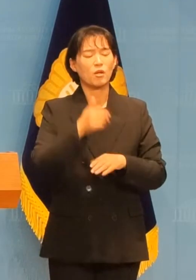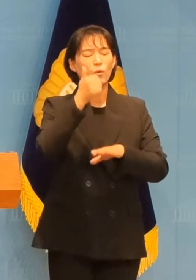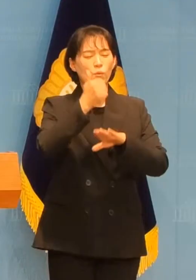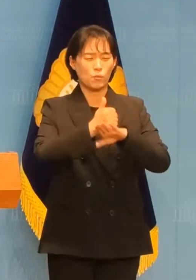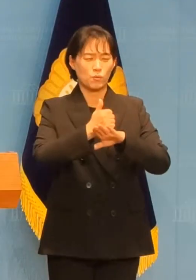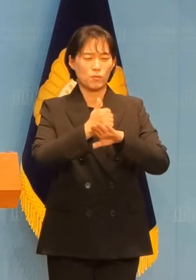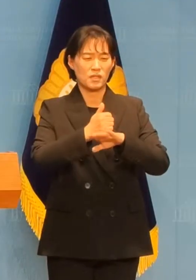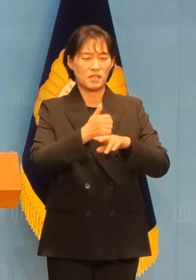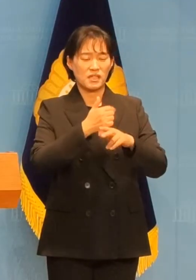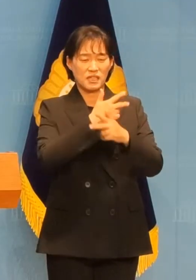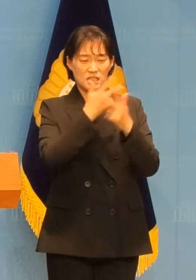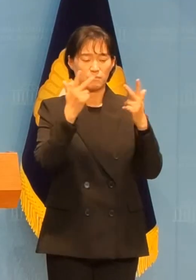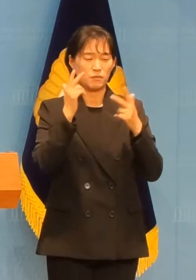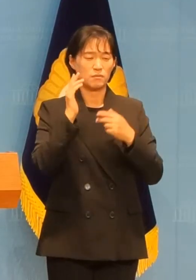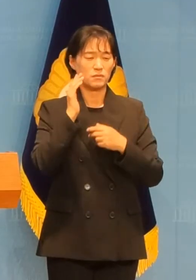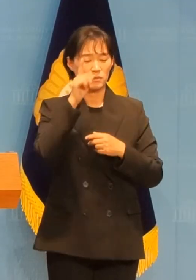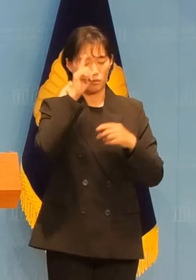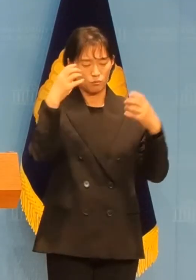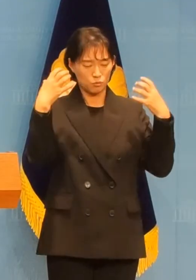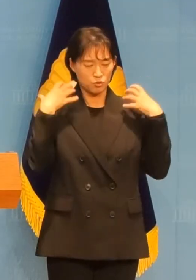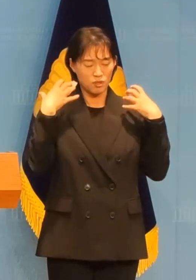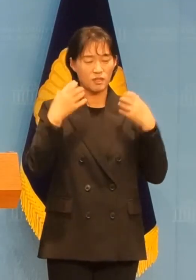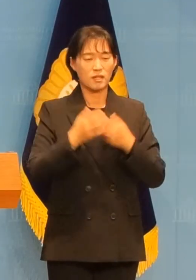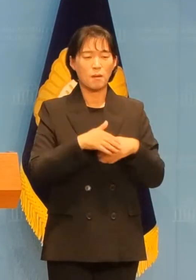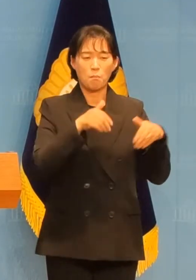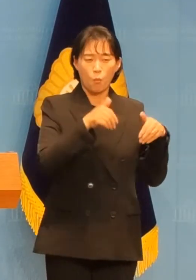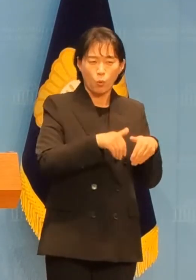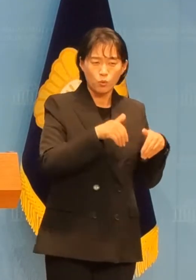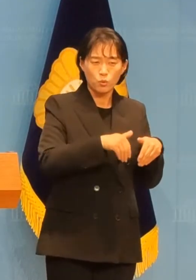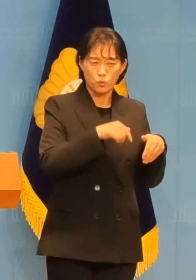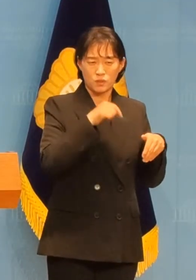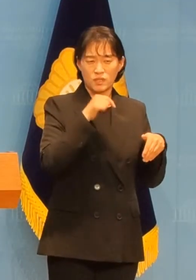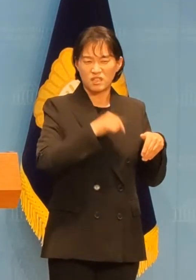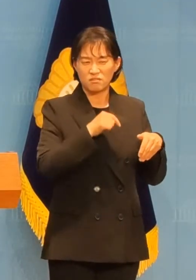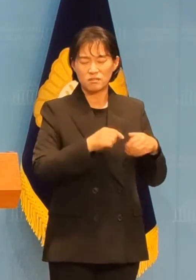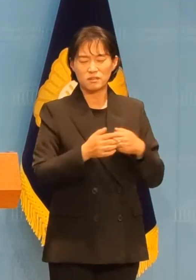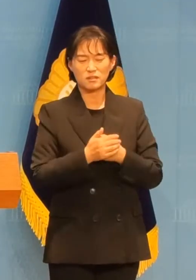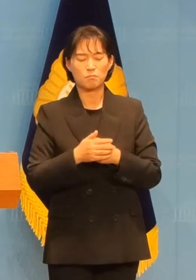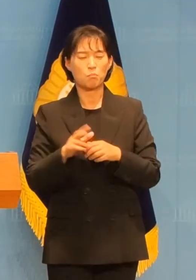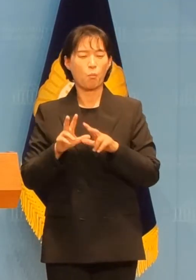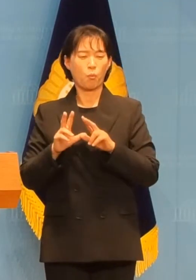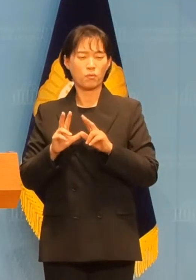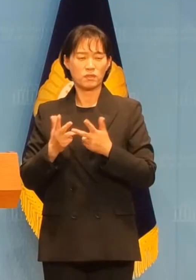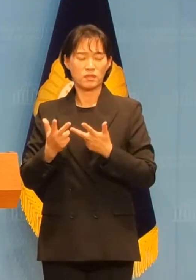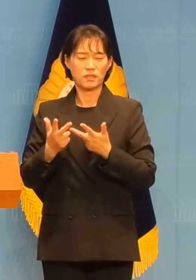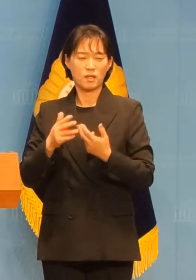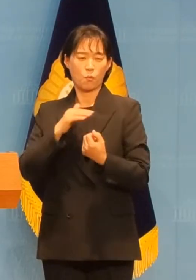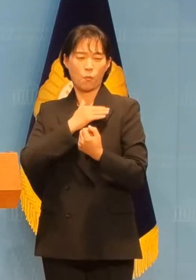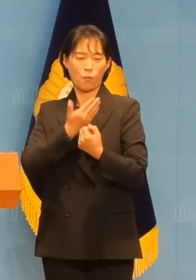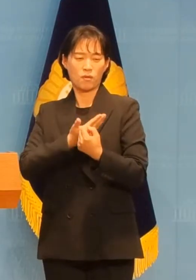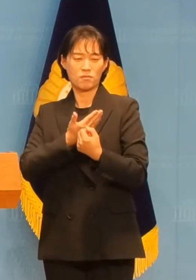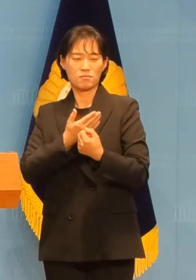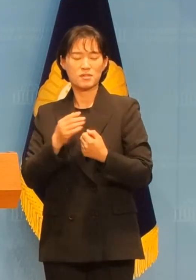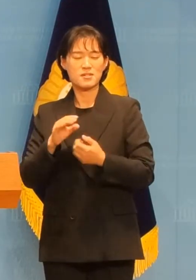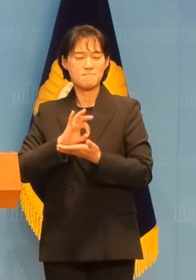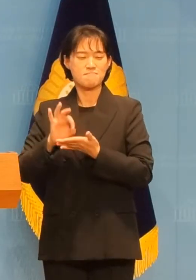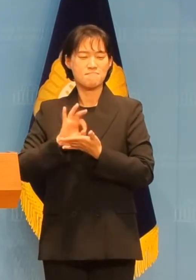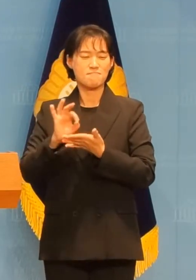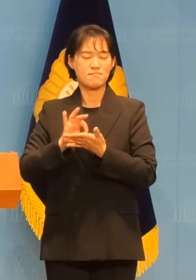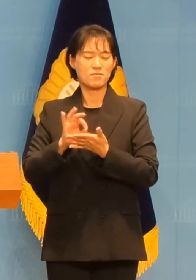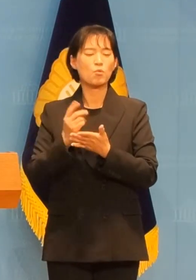복종 의무라는 법적 조항을 자신들의 권력을 유지하고 비호하는 도구로 사용해